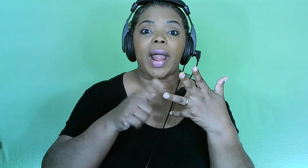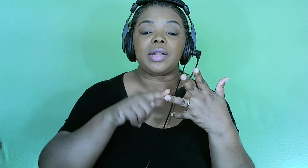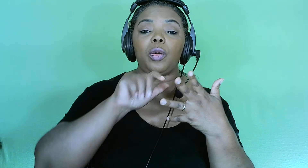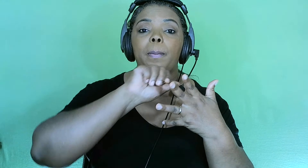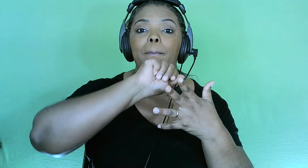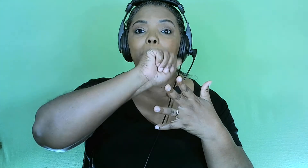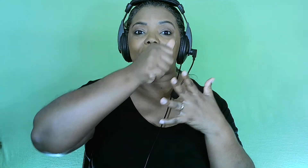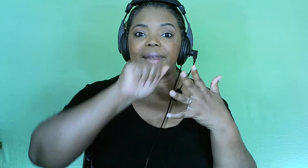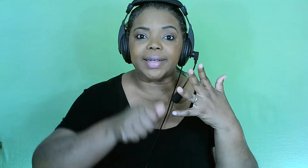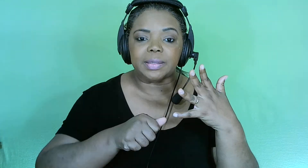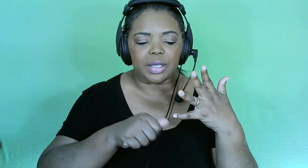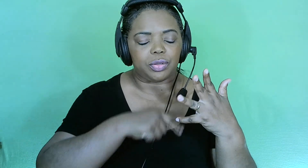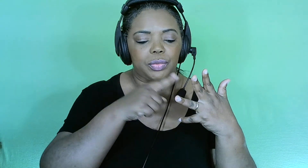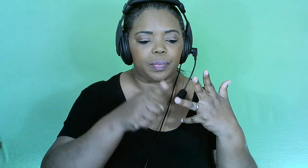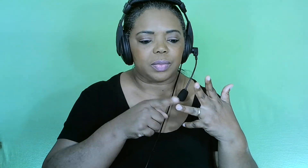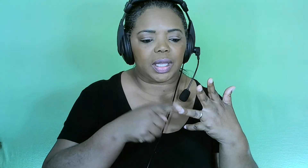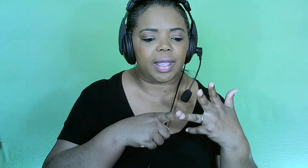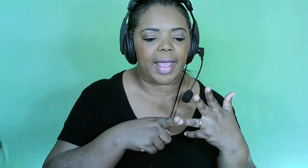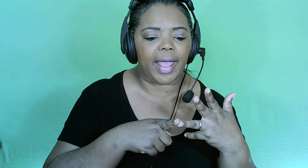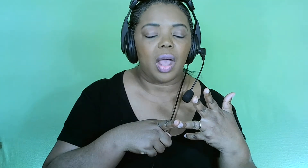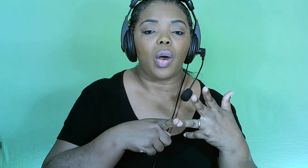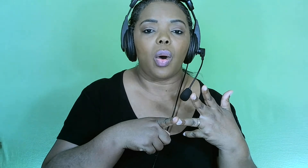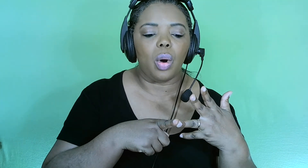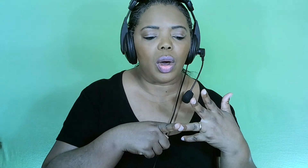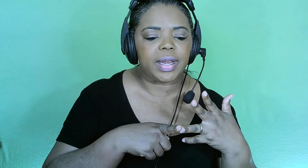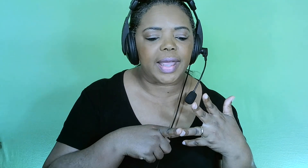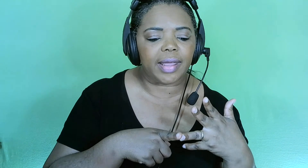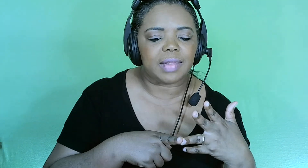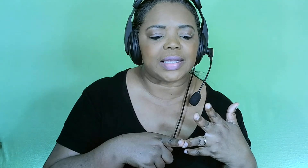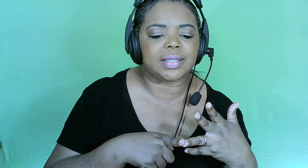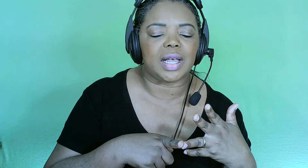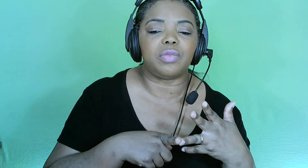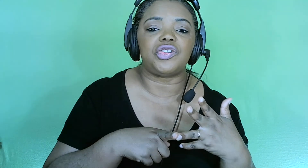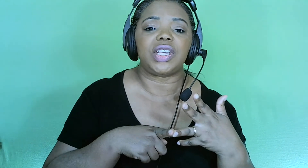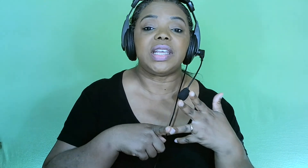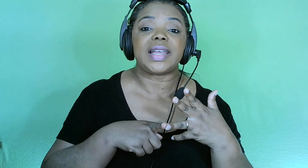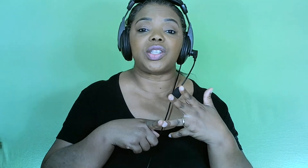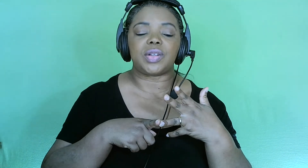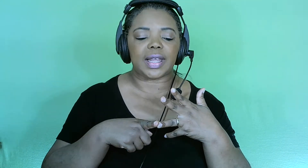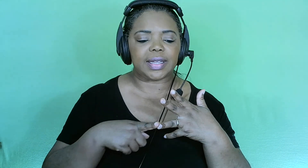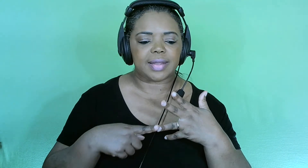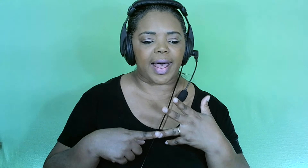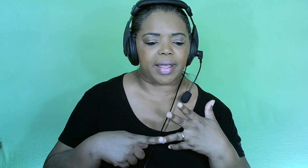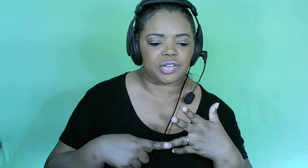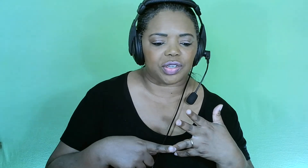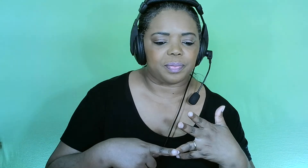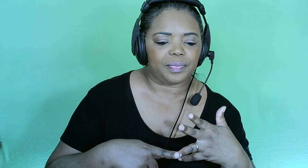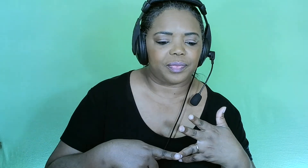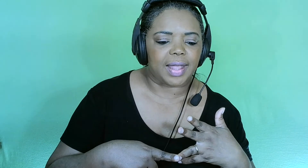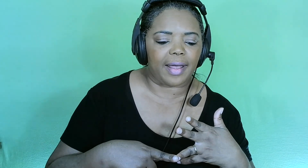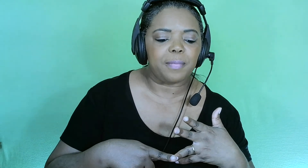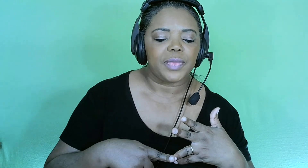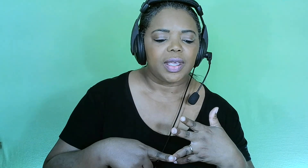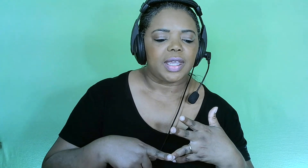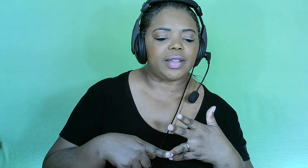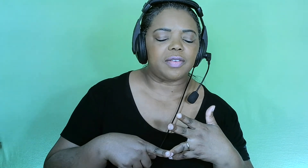quarto parâmetro, que é orientação, direcionalidade, tá? Então